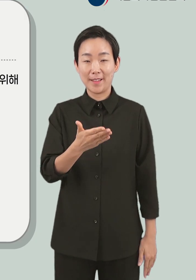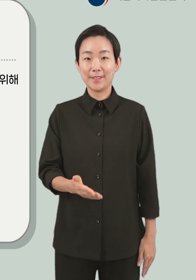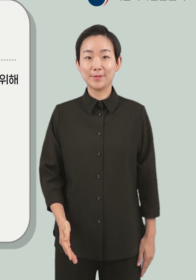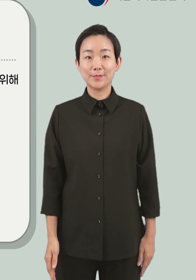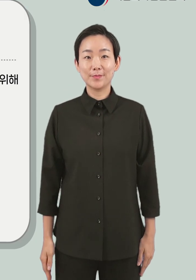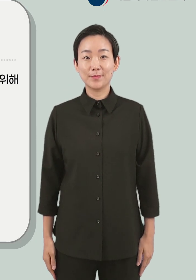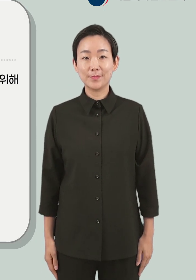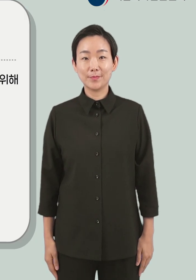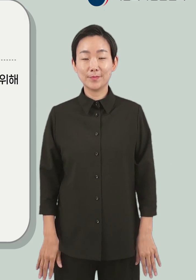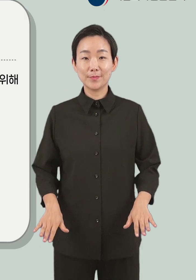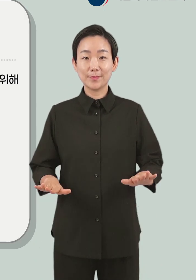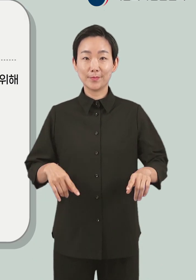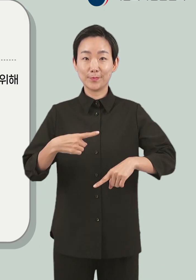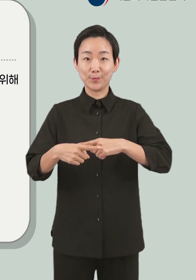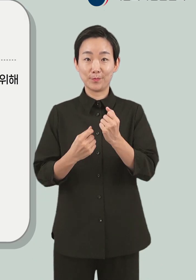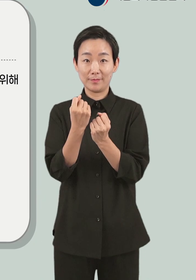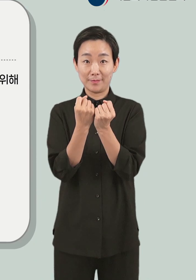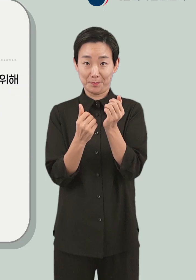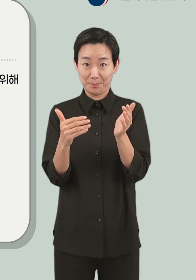않습니다.